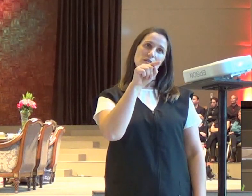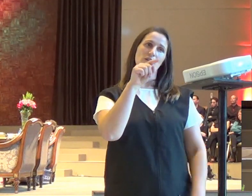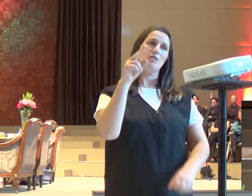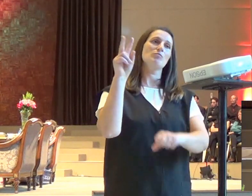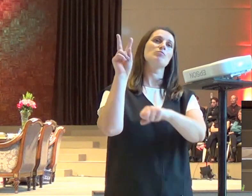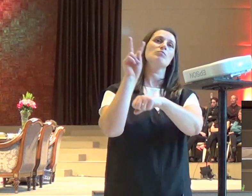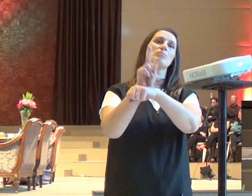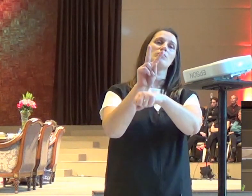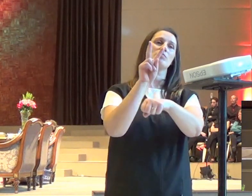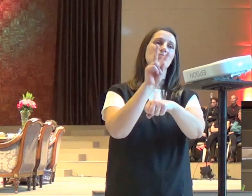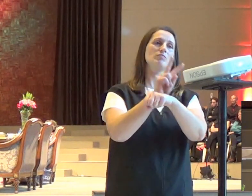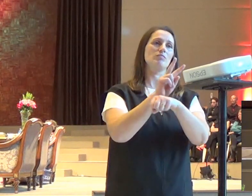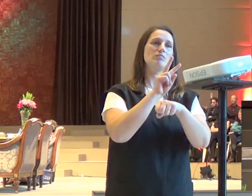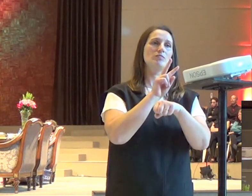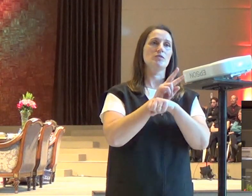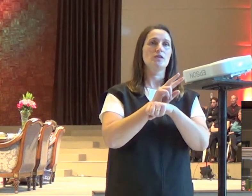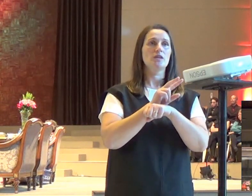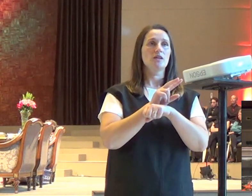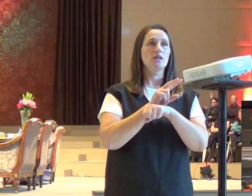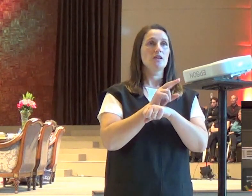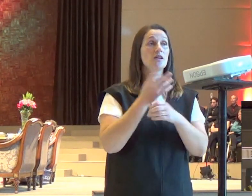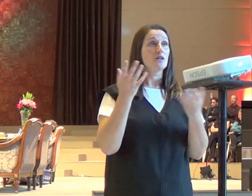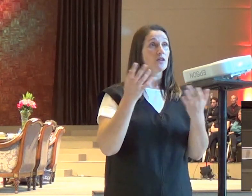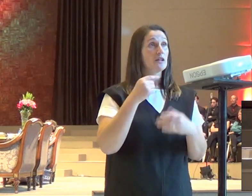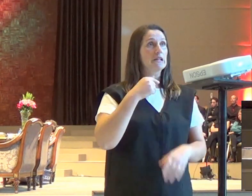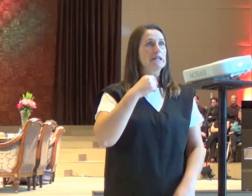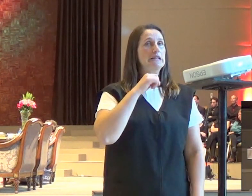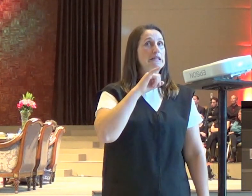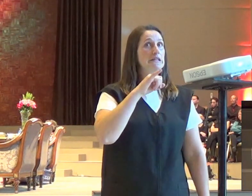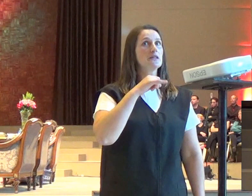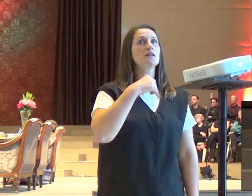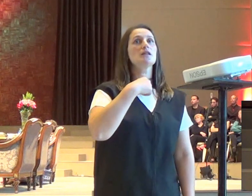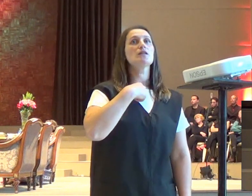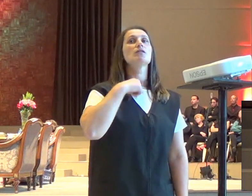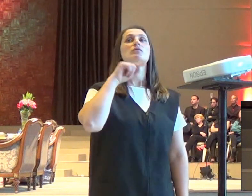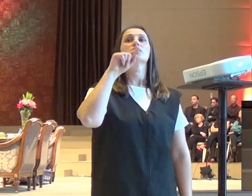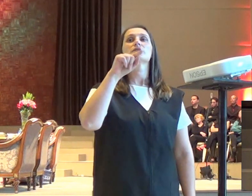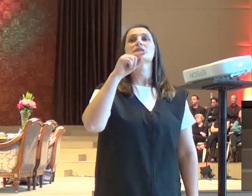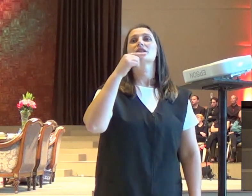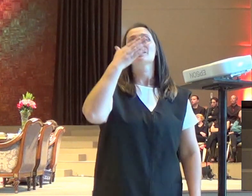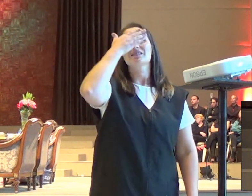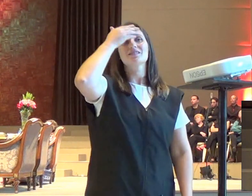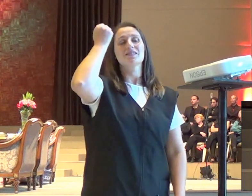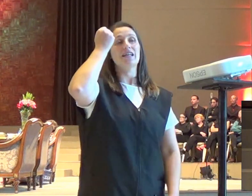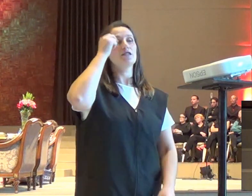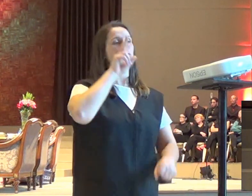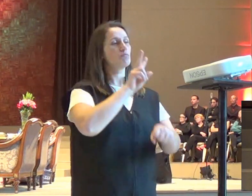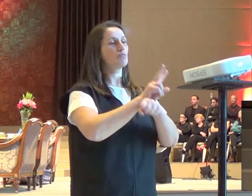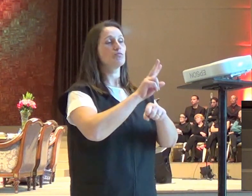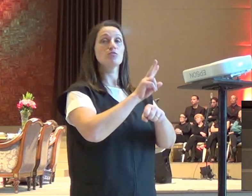agora se a gente não trata a alma dos nossos filhos alguém vai tratar